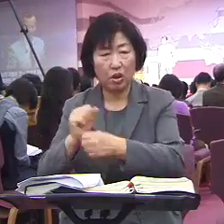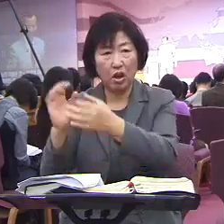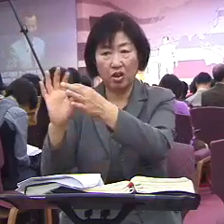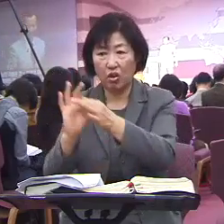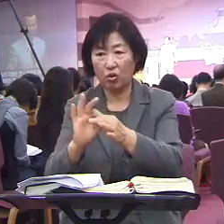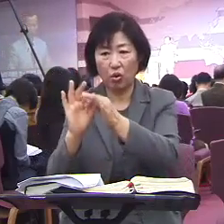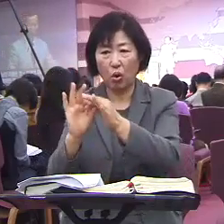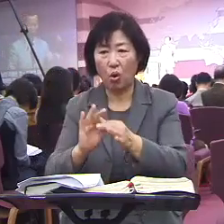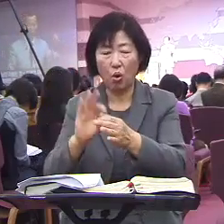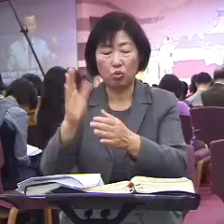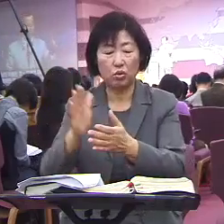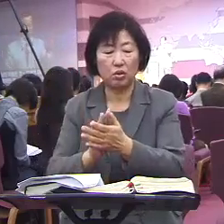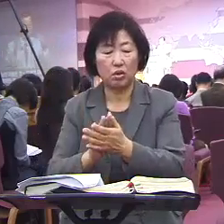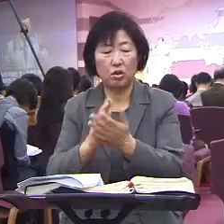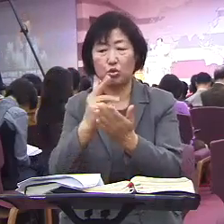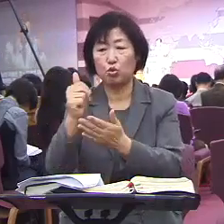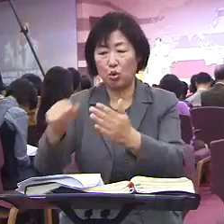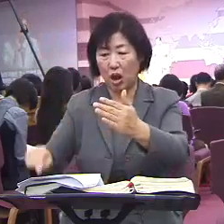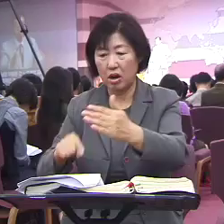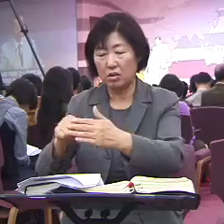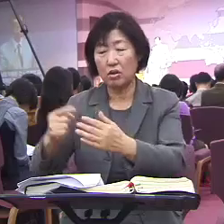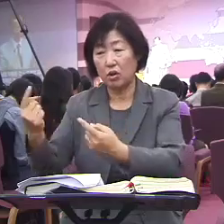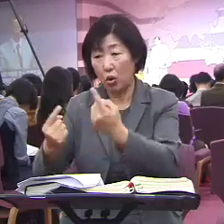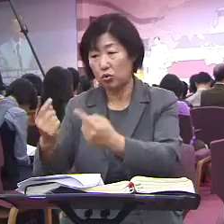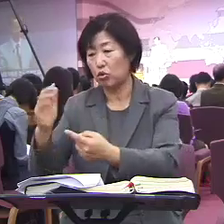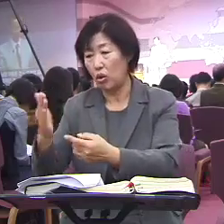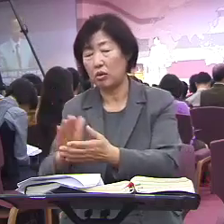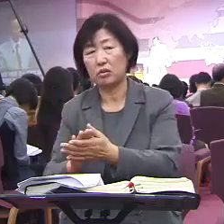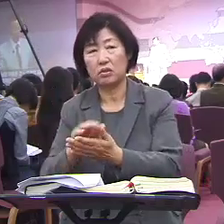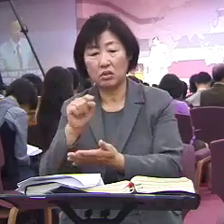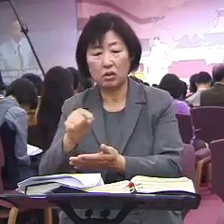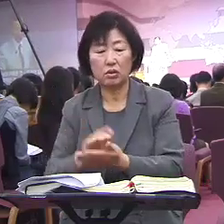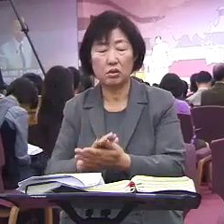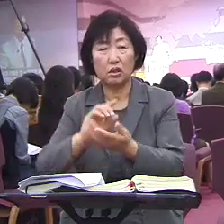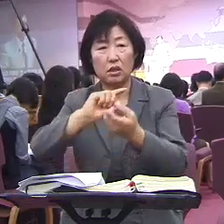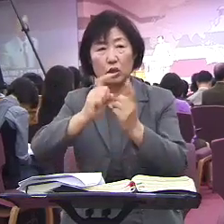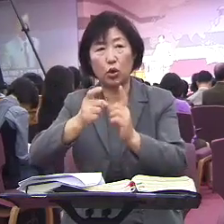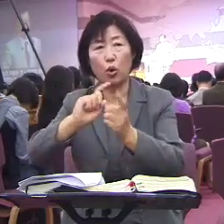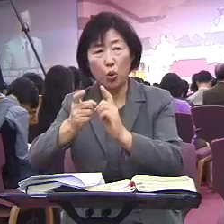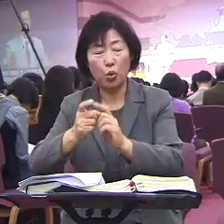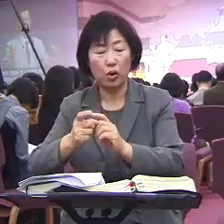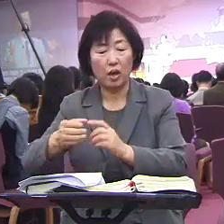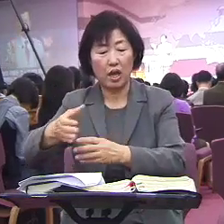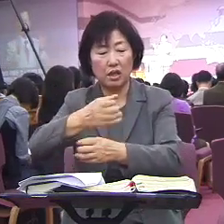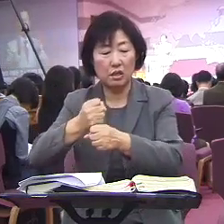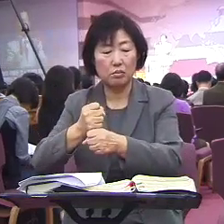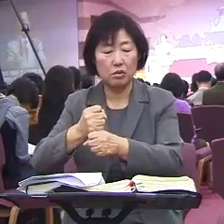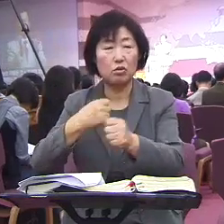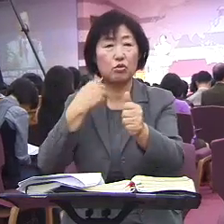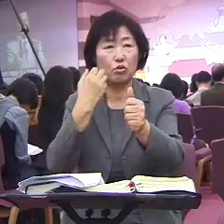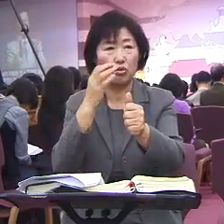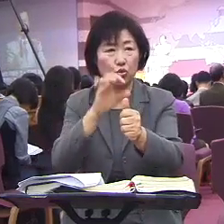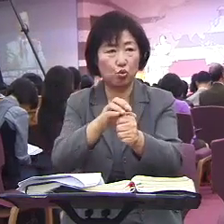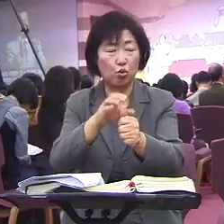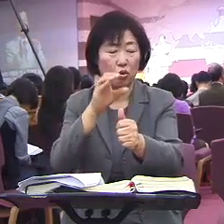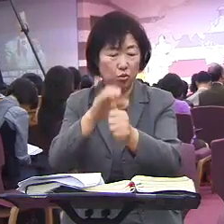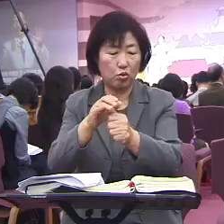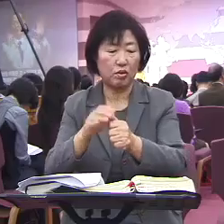연결시키셨다. 이제 우리가 주 안에서 형제된 것은 우리가 서로의 짐을 지워주는 것으로 연결시키고